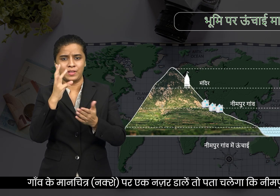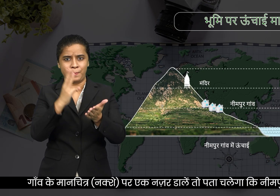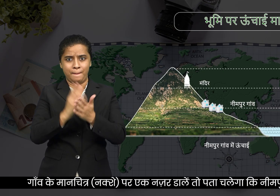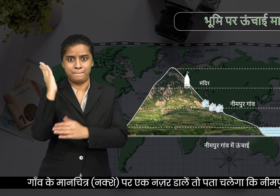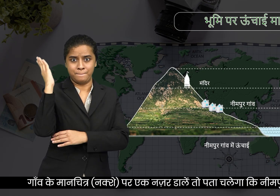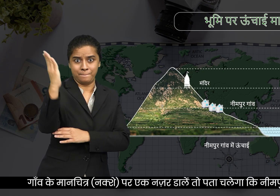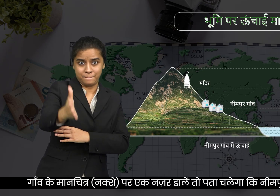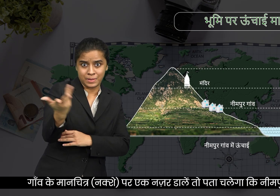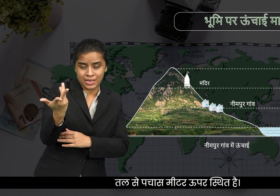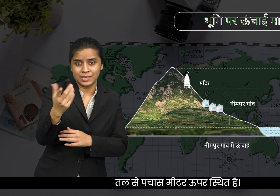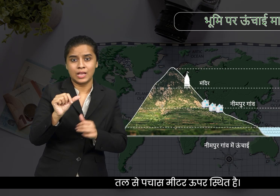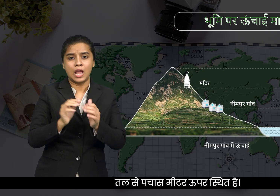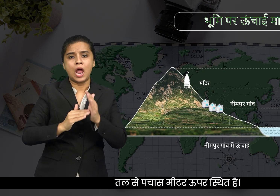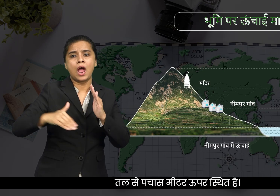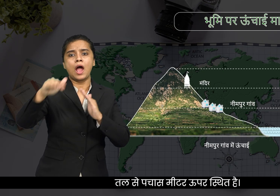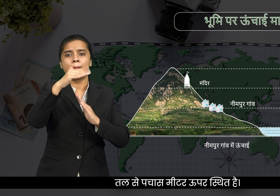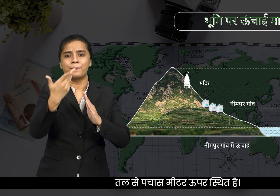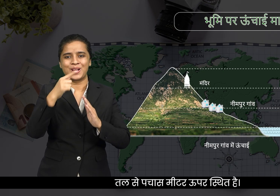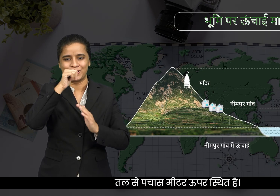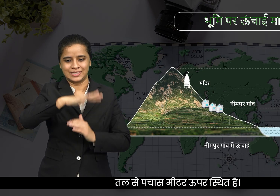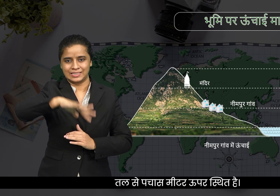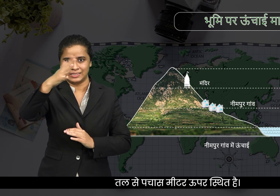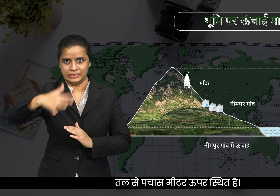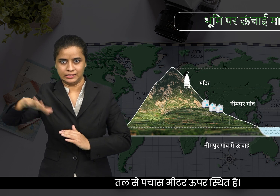गांव समुद्र तल से 50 मीटर ऊपर स्थित है।